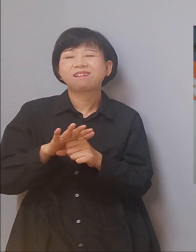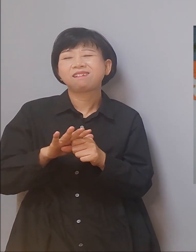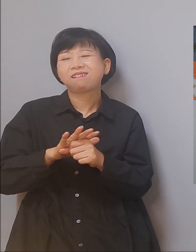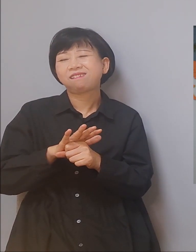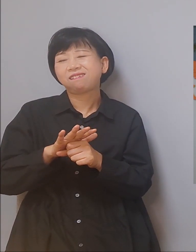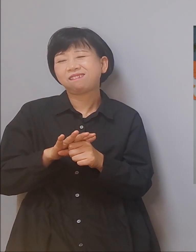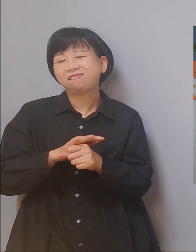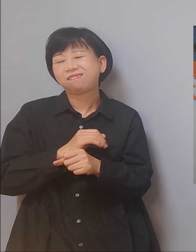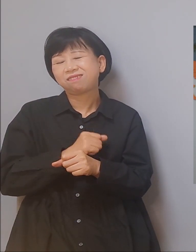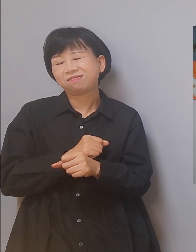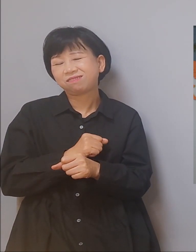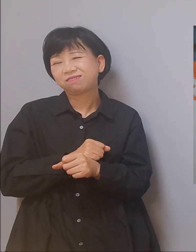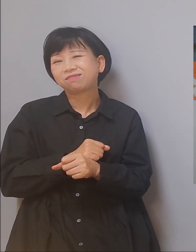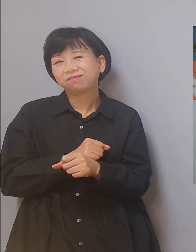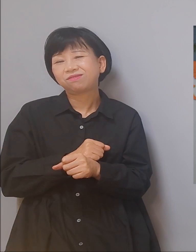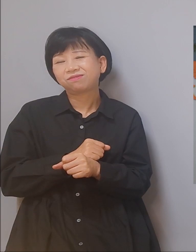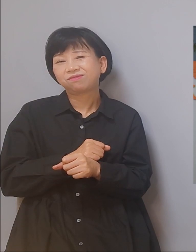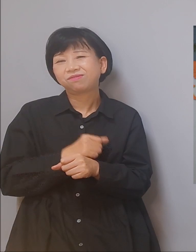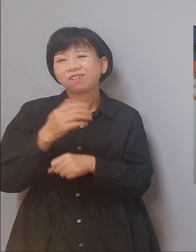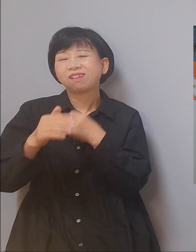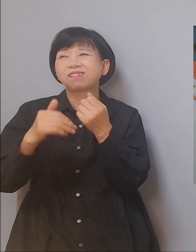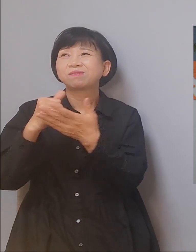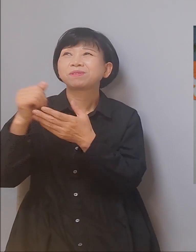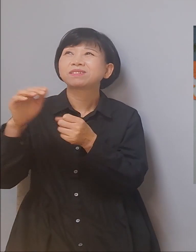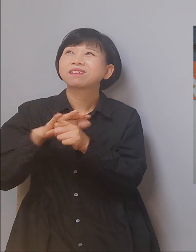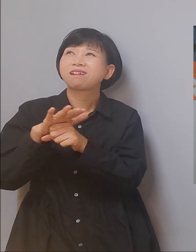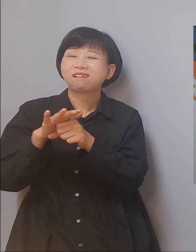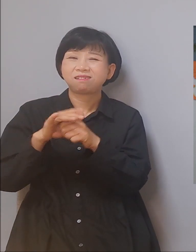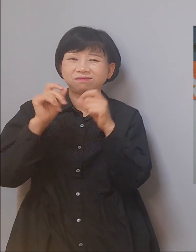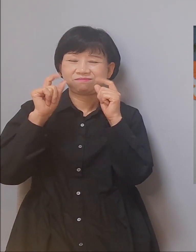알면 알수록 주님은 나를 너무나도 사랑해 주시거든요.